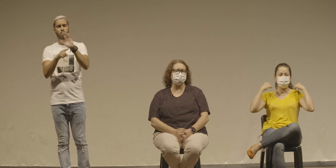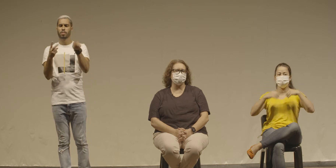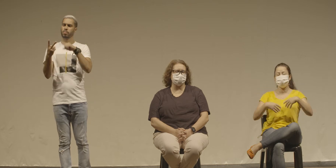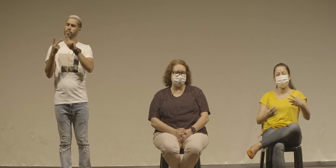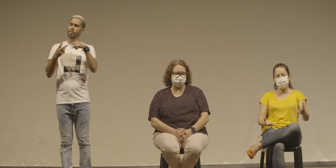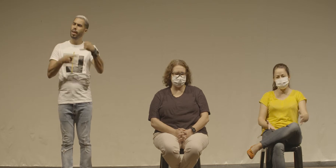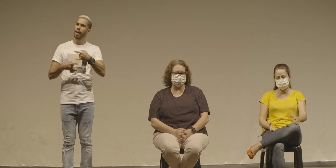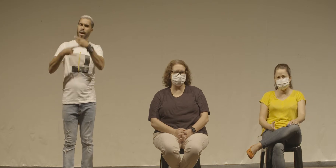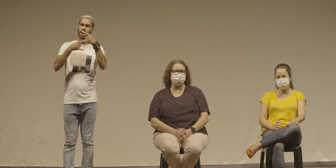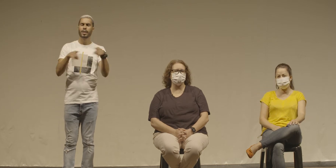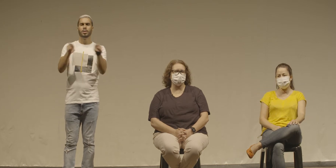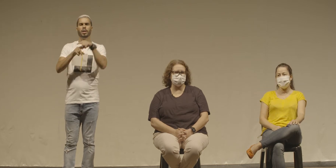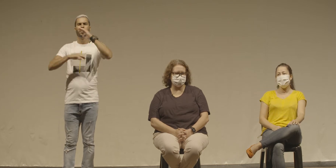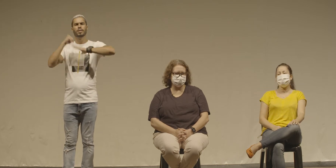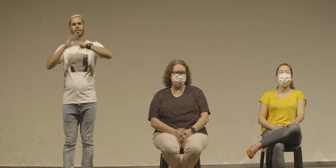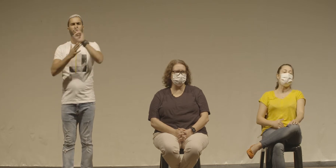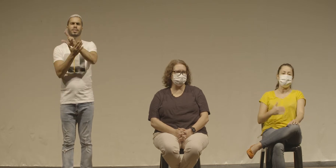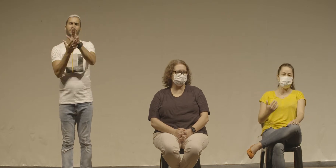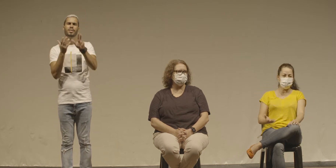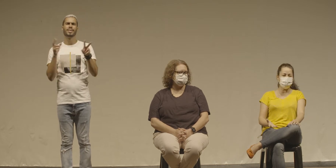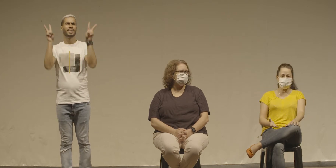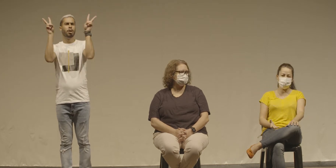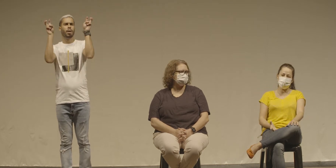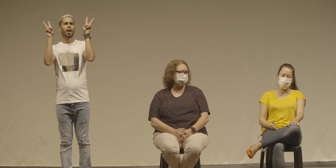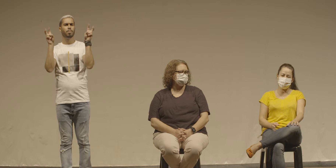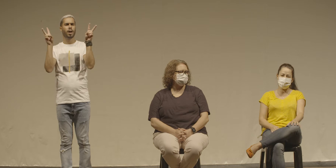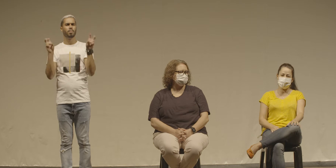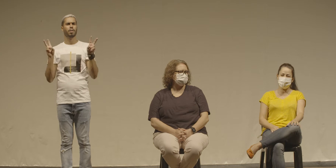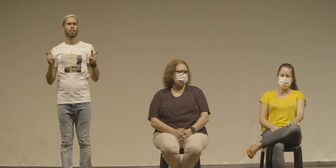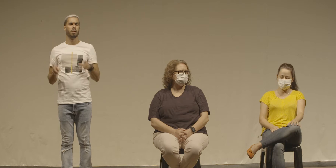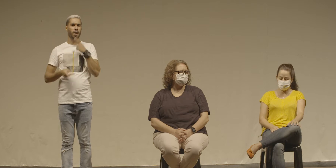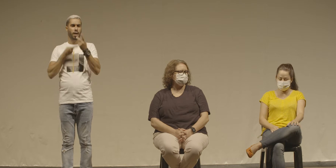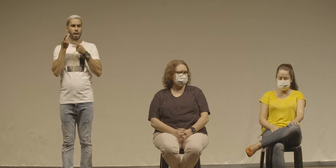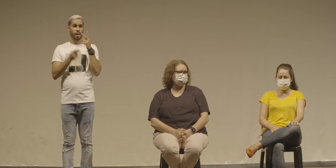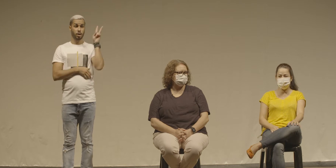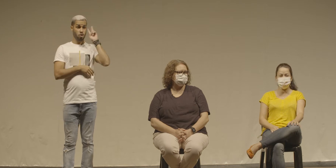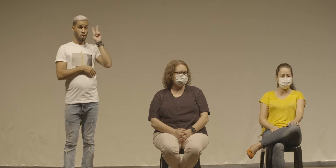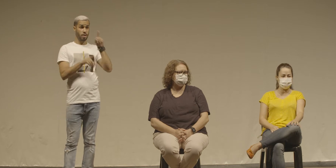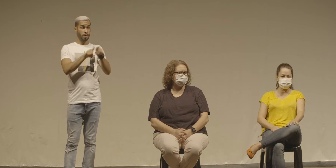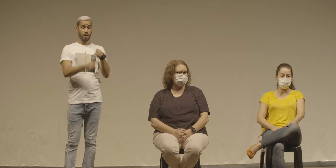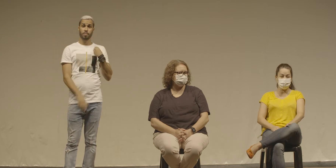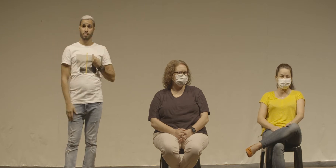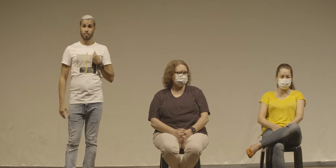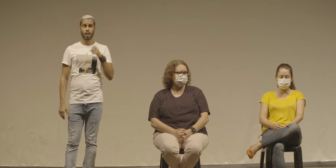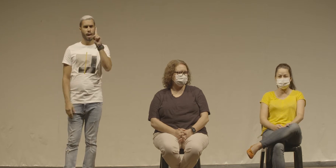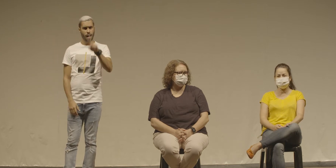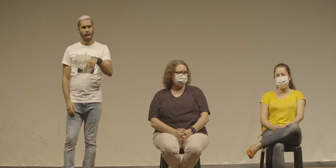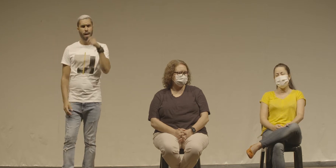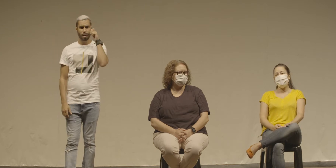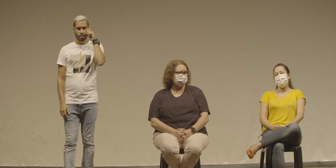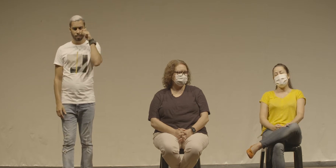profissionais falando de diversos assuntos, tem um pouquinho de história também, então é muito interessante, vale a pena dar uma